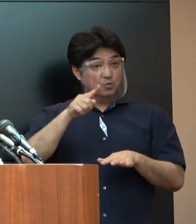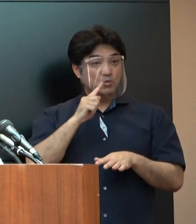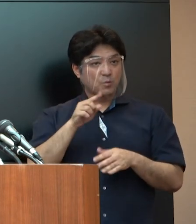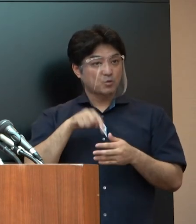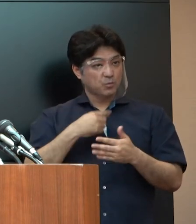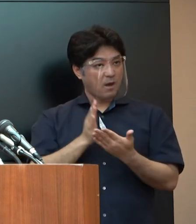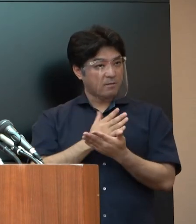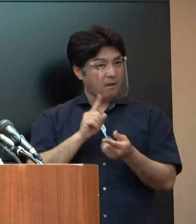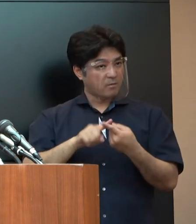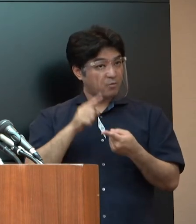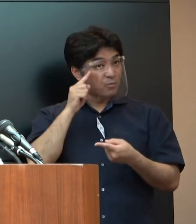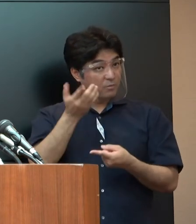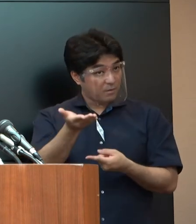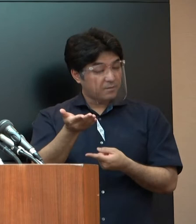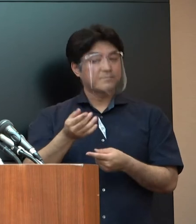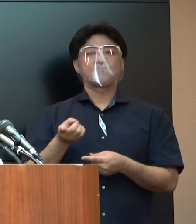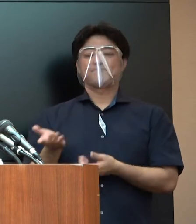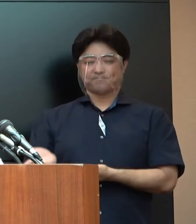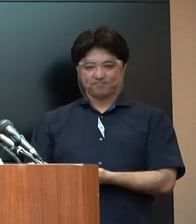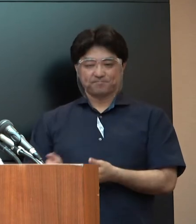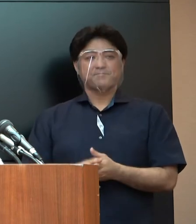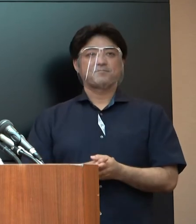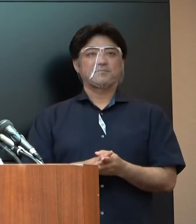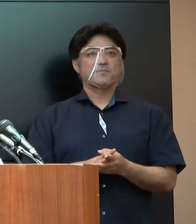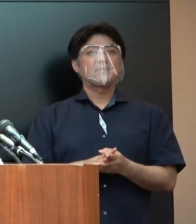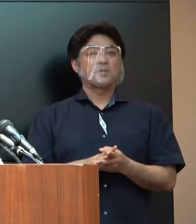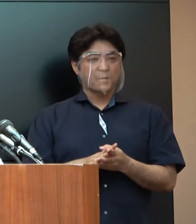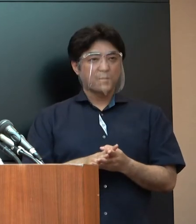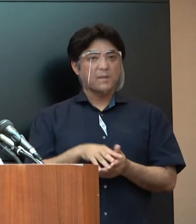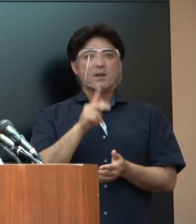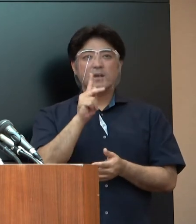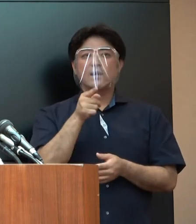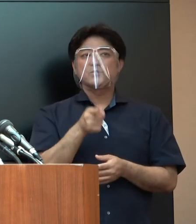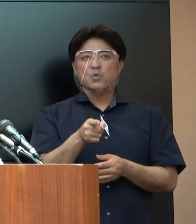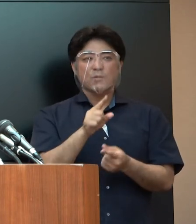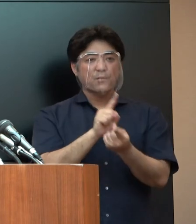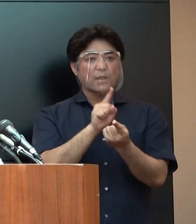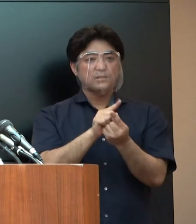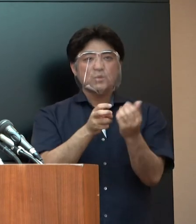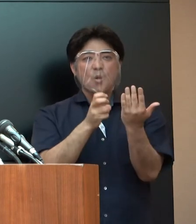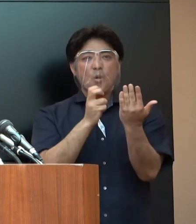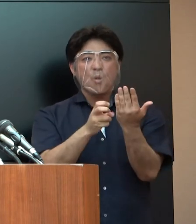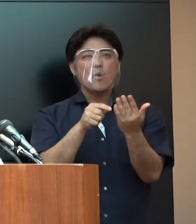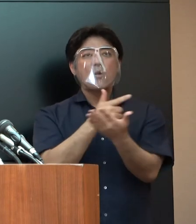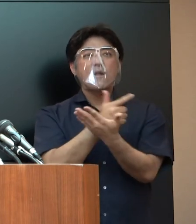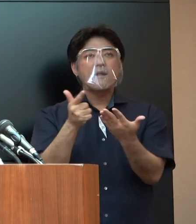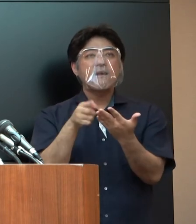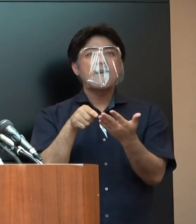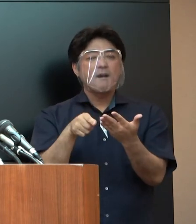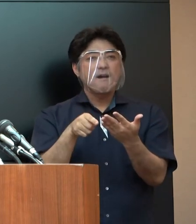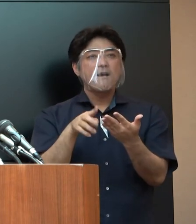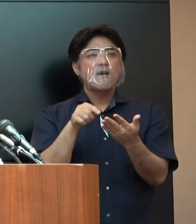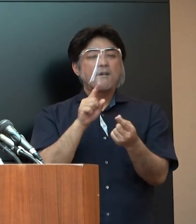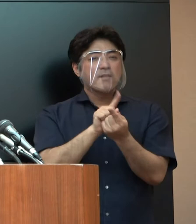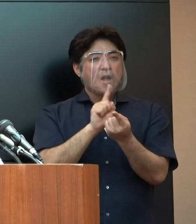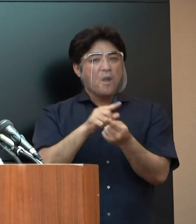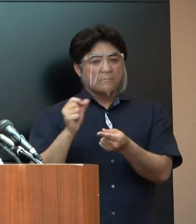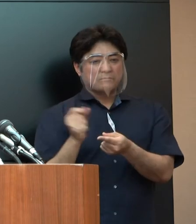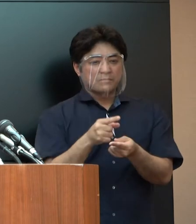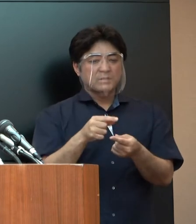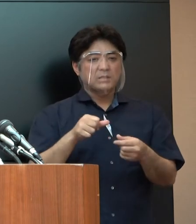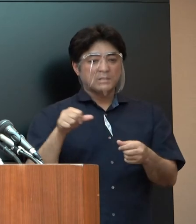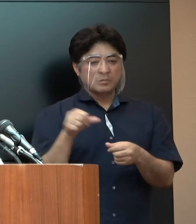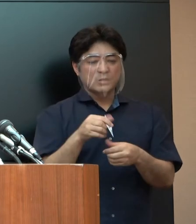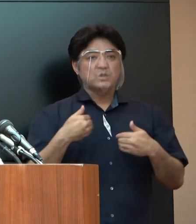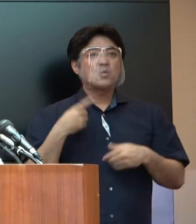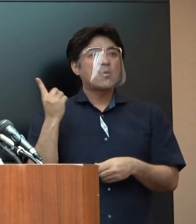か。 はい、過疎対策法の改正が、その対応が急務になっております